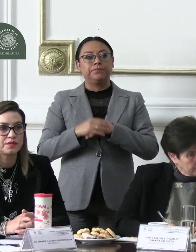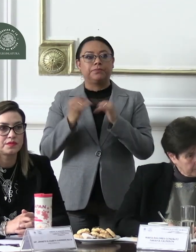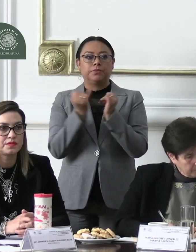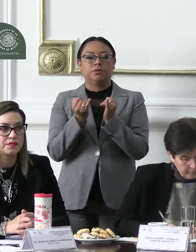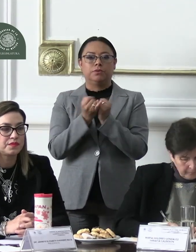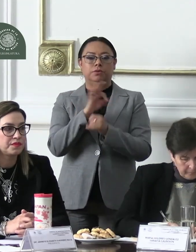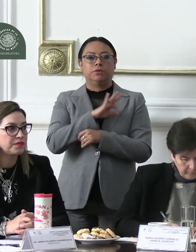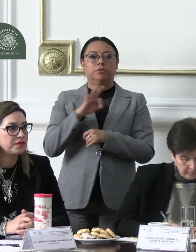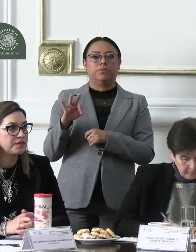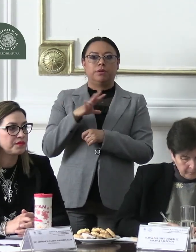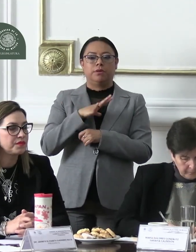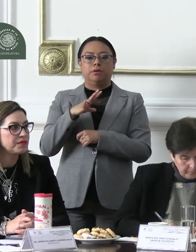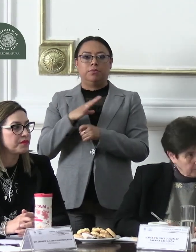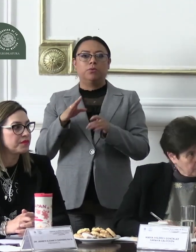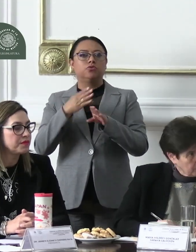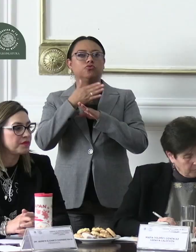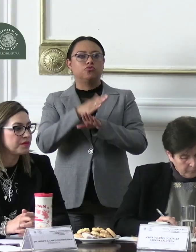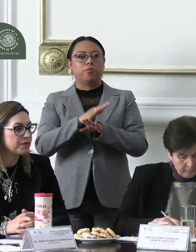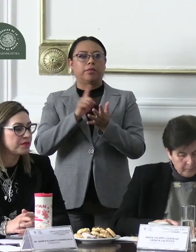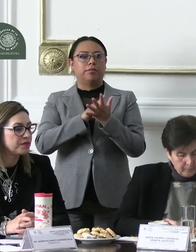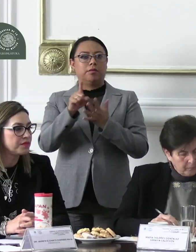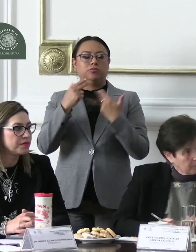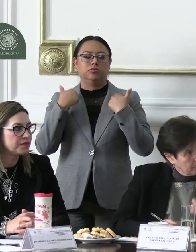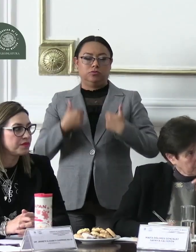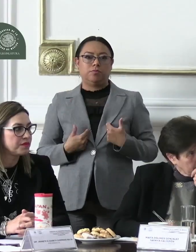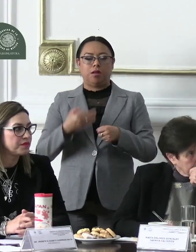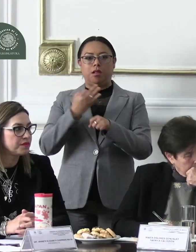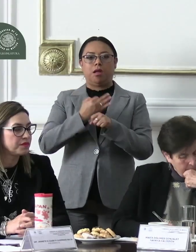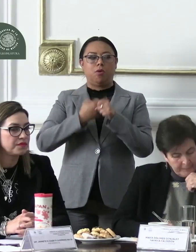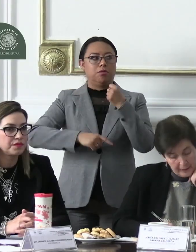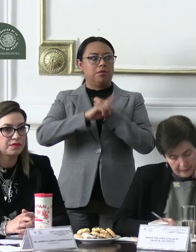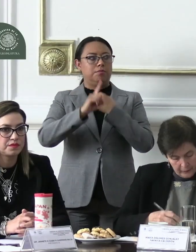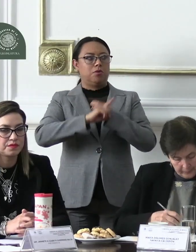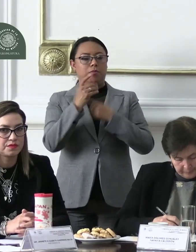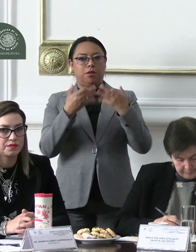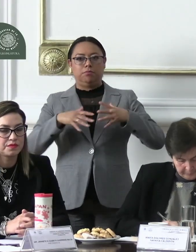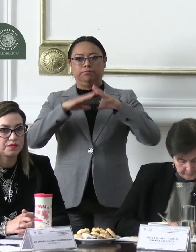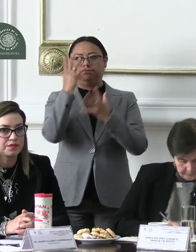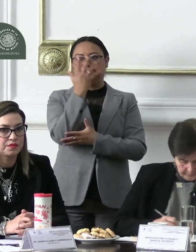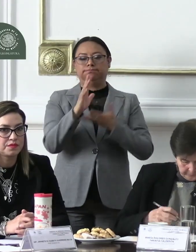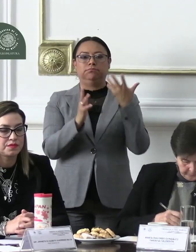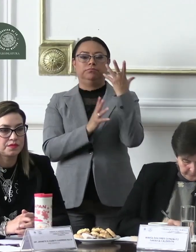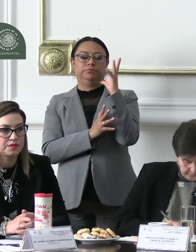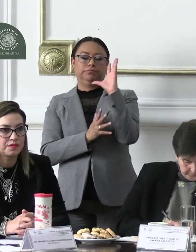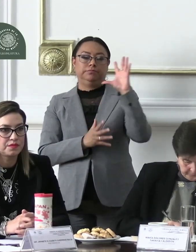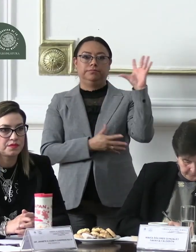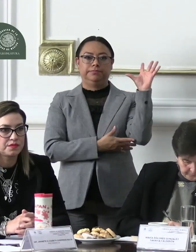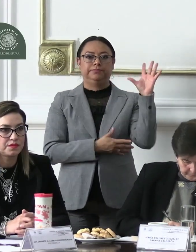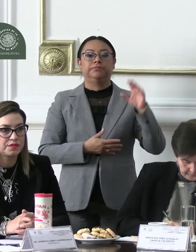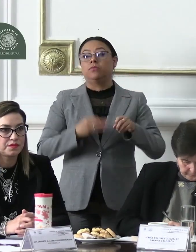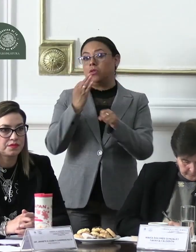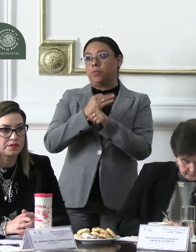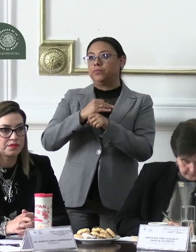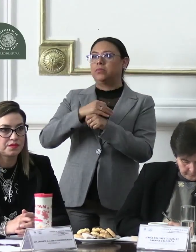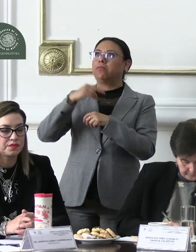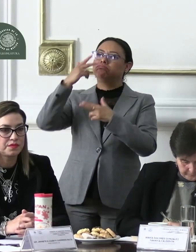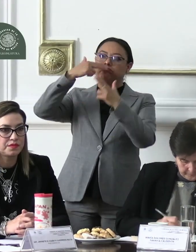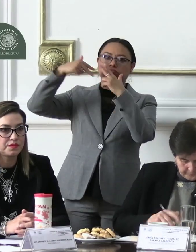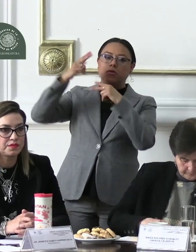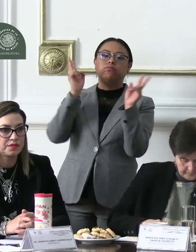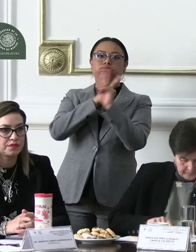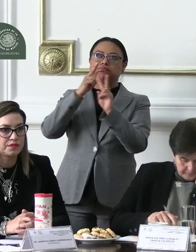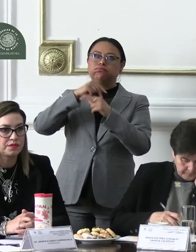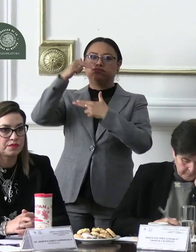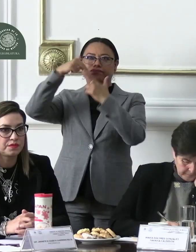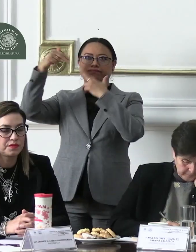la conversación sobre derechos humanos: la crisis ambiental. Sí, es la contaminación del aire, la luz,